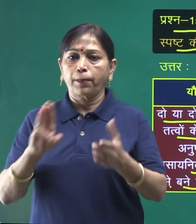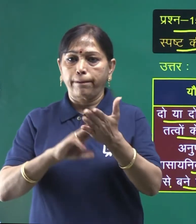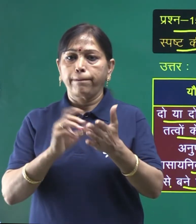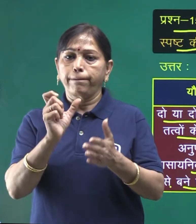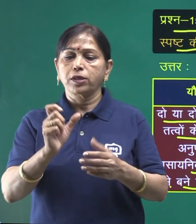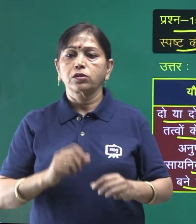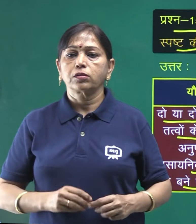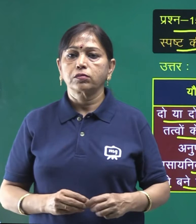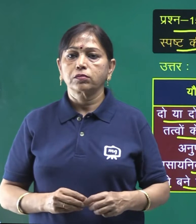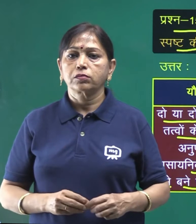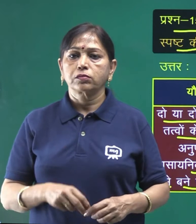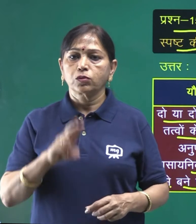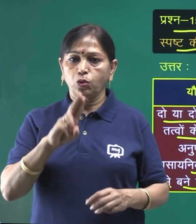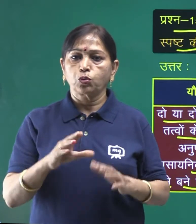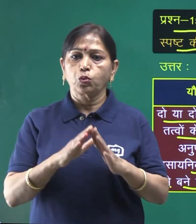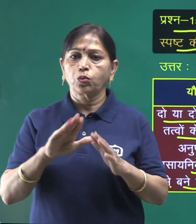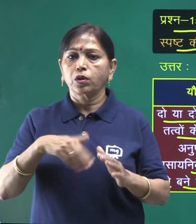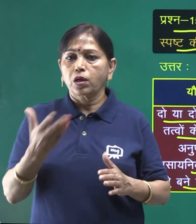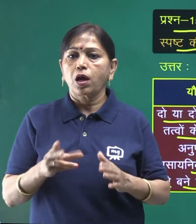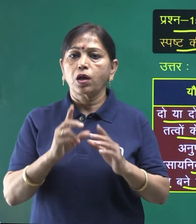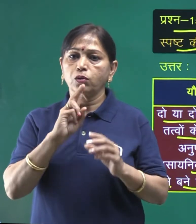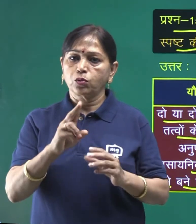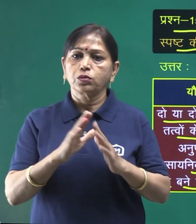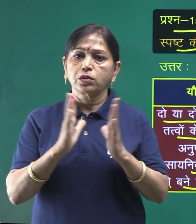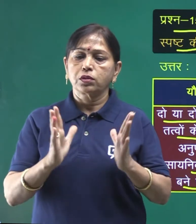मिश्रण 2 या 2 से अधिक